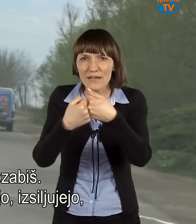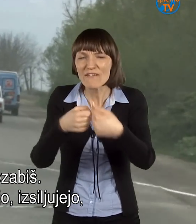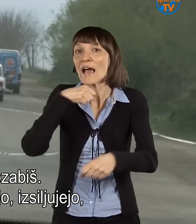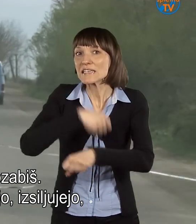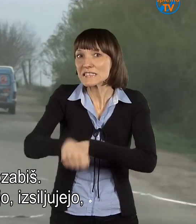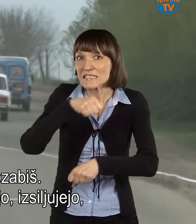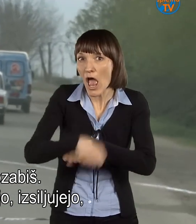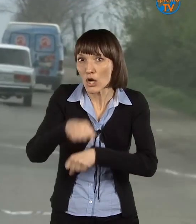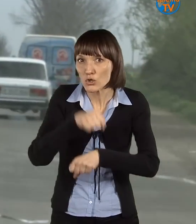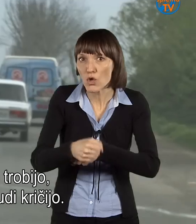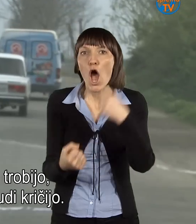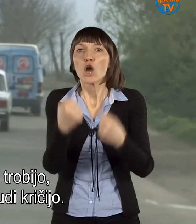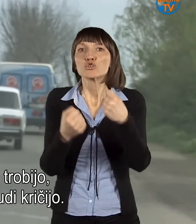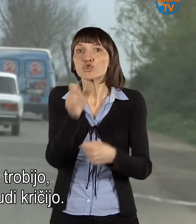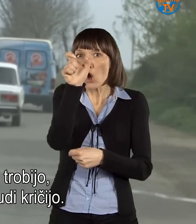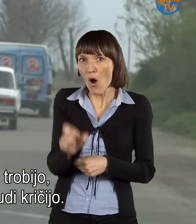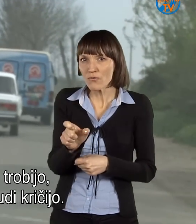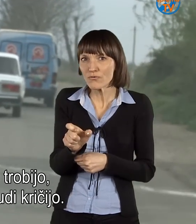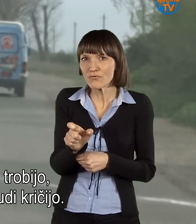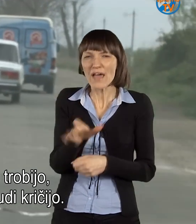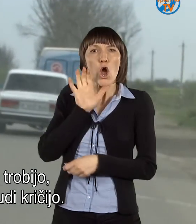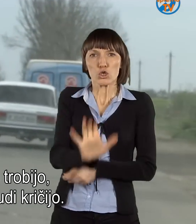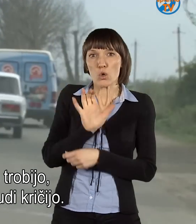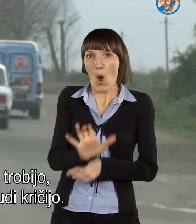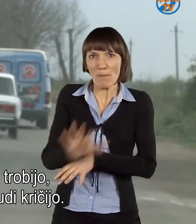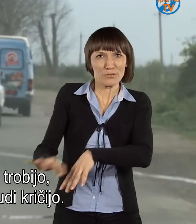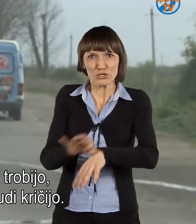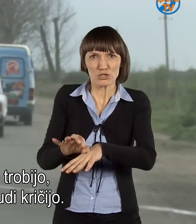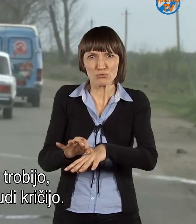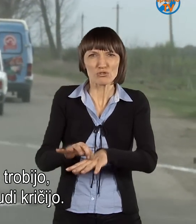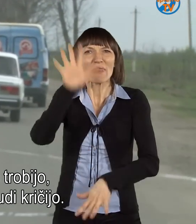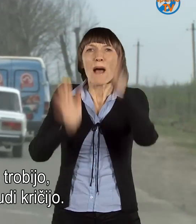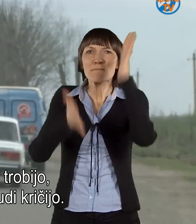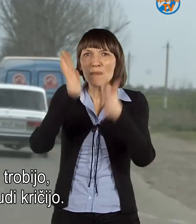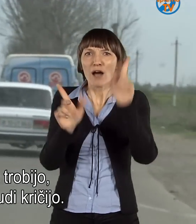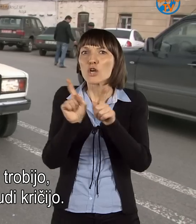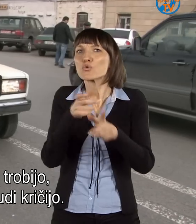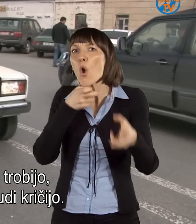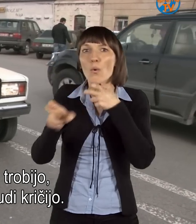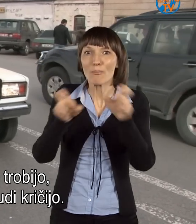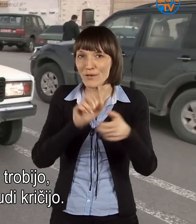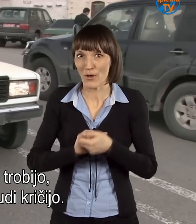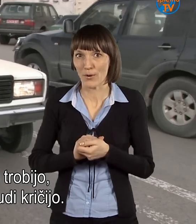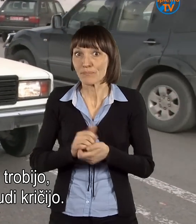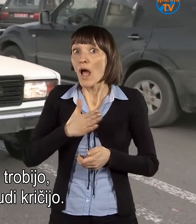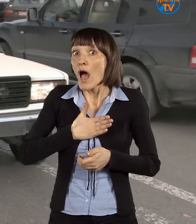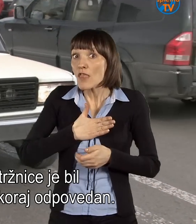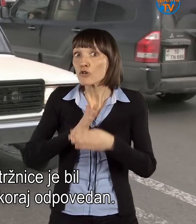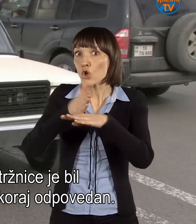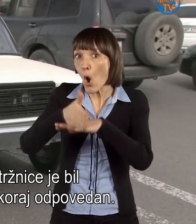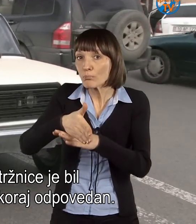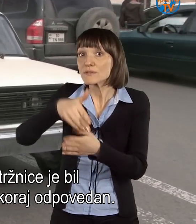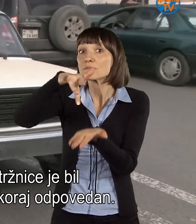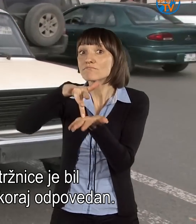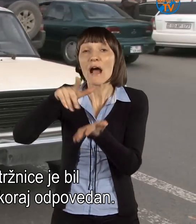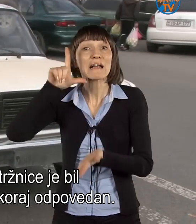prerivajo, izsiljujejo, šoferji histerično trobijo, krilijo z rokami in tudi kričijo. Naš obisk